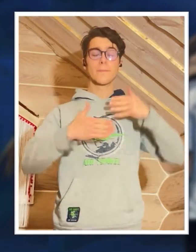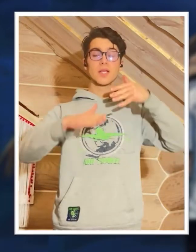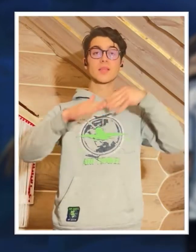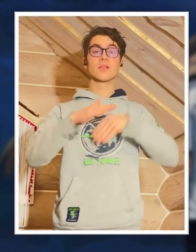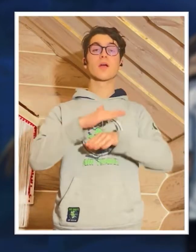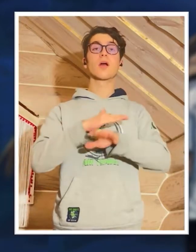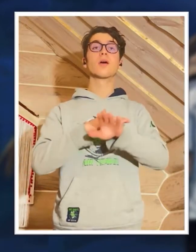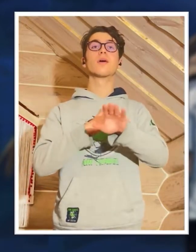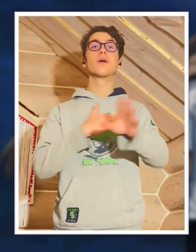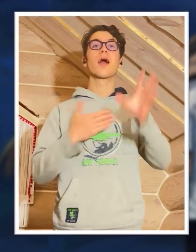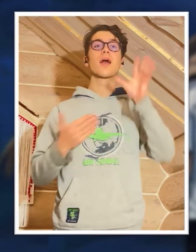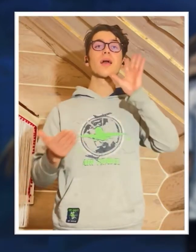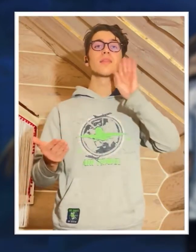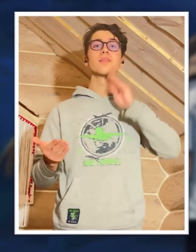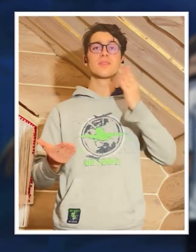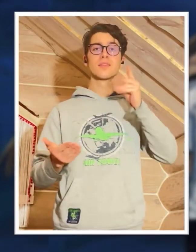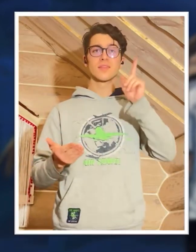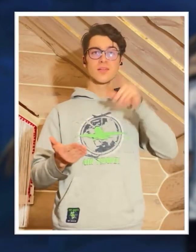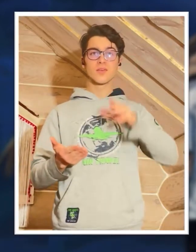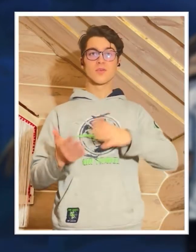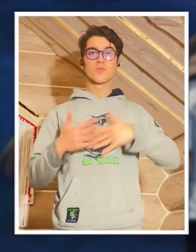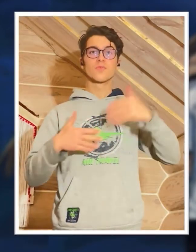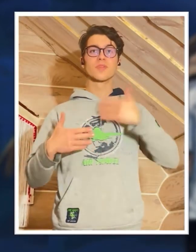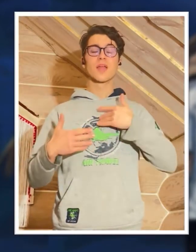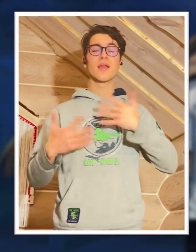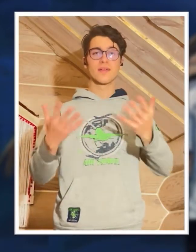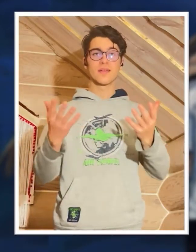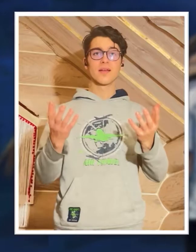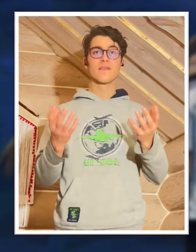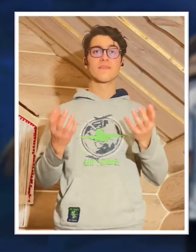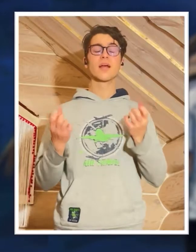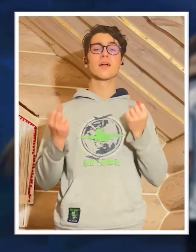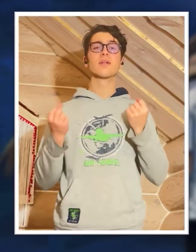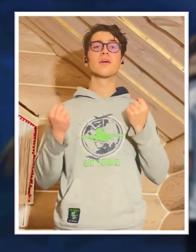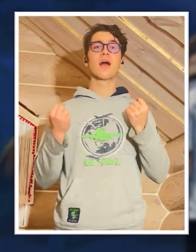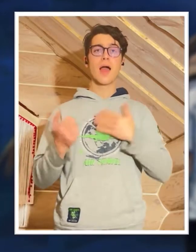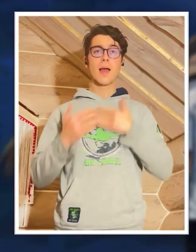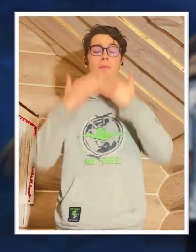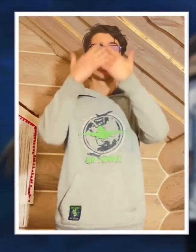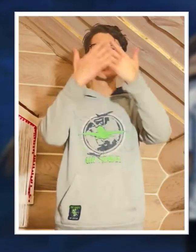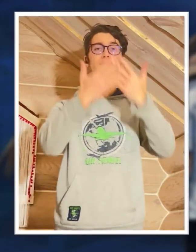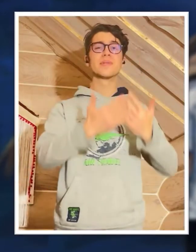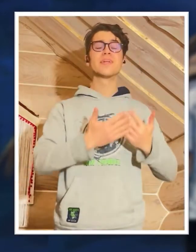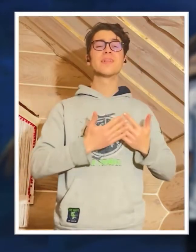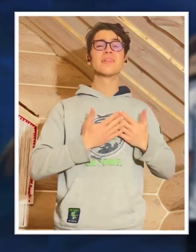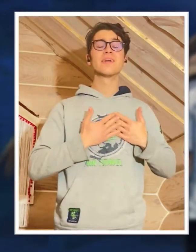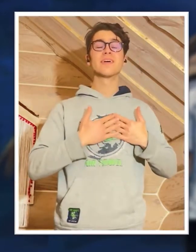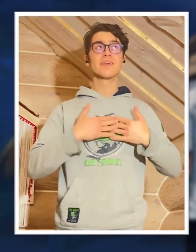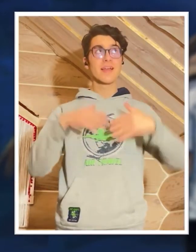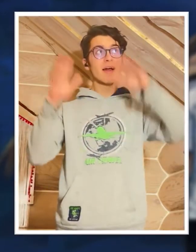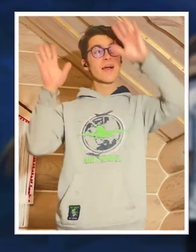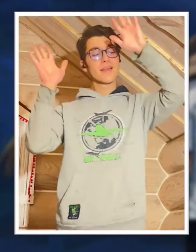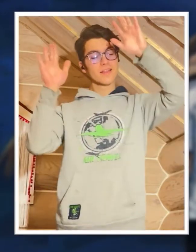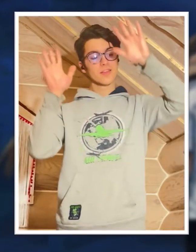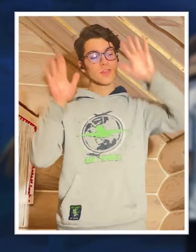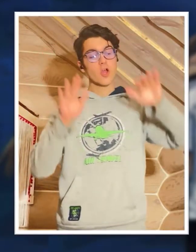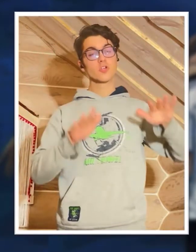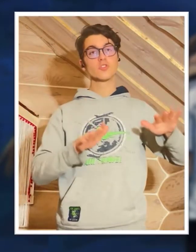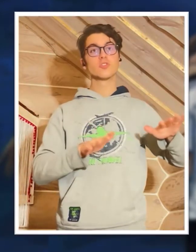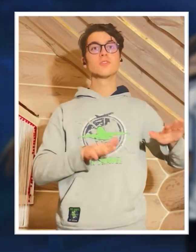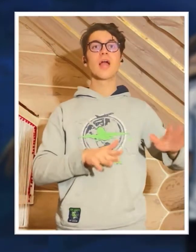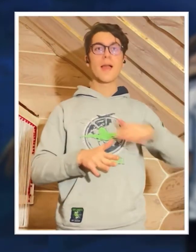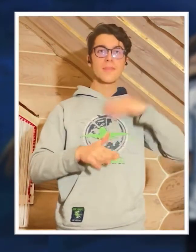полюбила метро, ты там за руку меня взял. Я полюбила